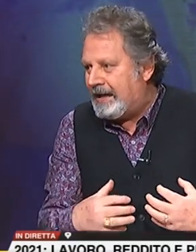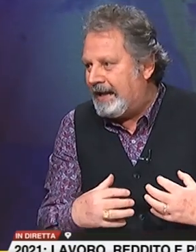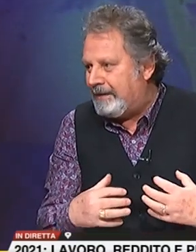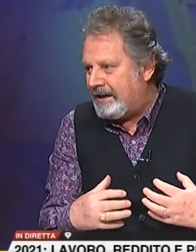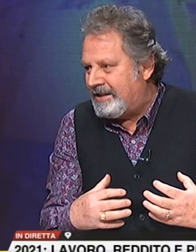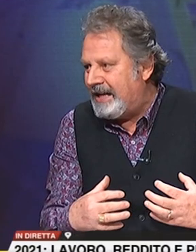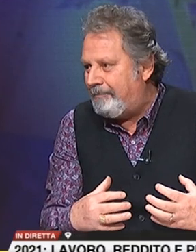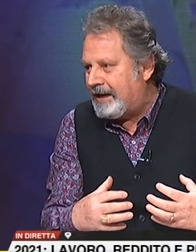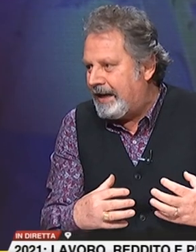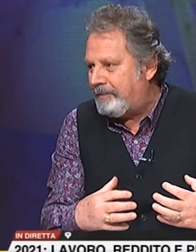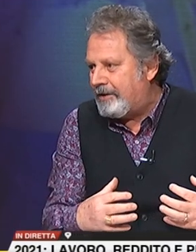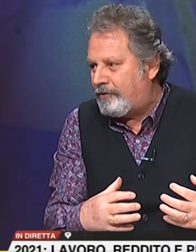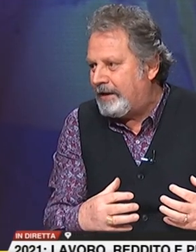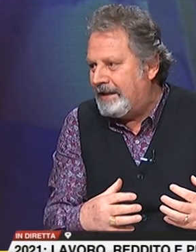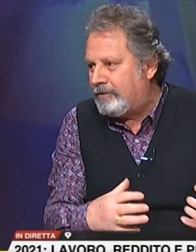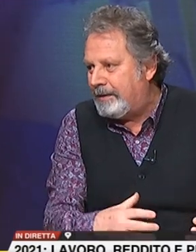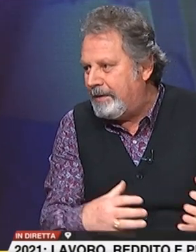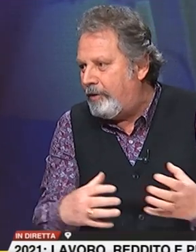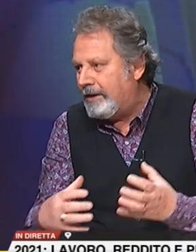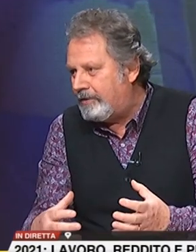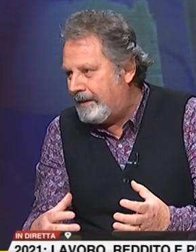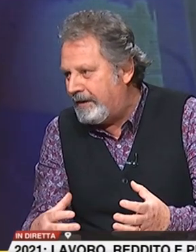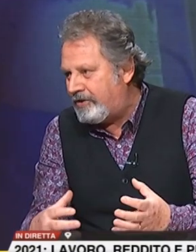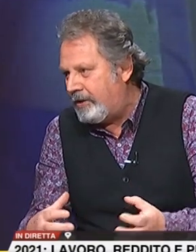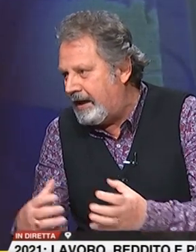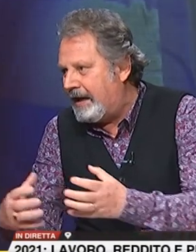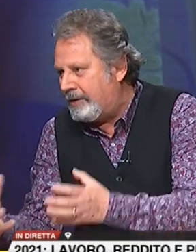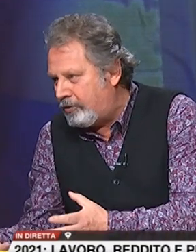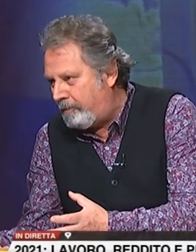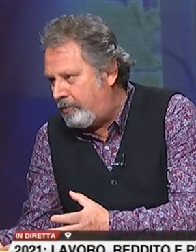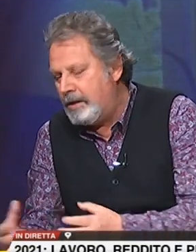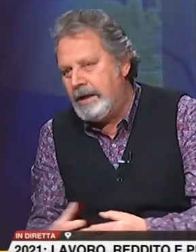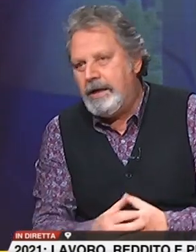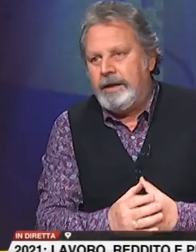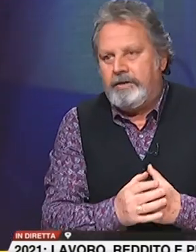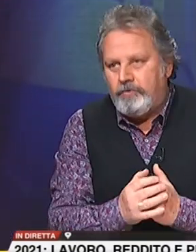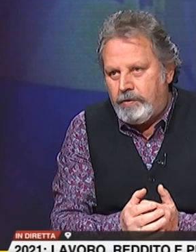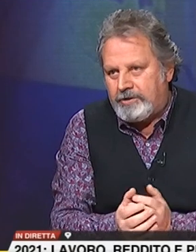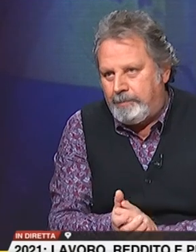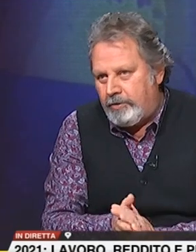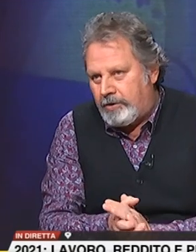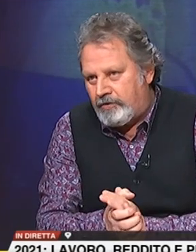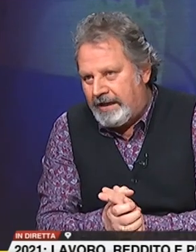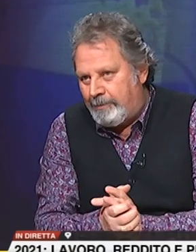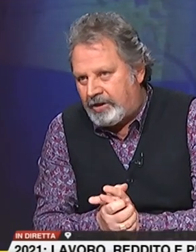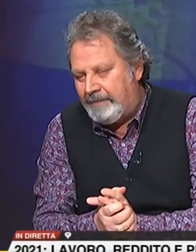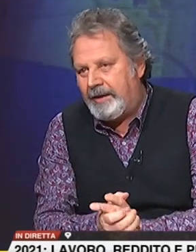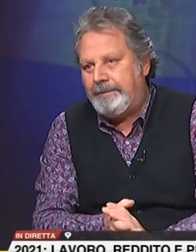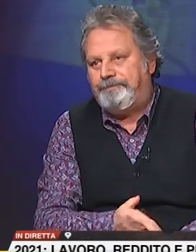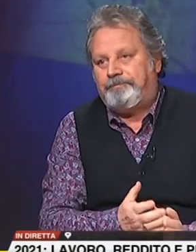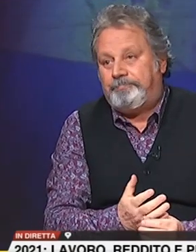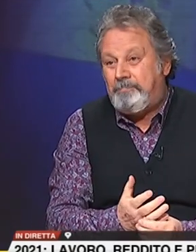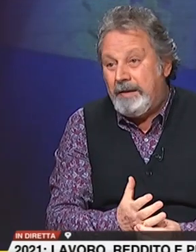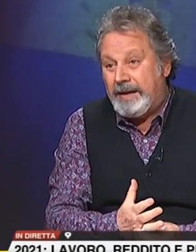l'addizionale applicata, perché si applica sul reddito del primo anno della pensione l'anno dopo. Su questo però noi consigliamo